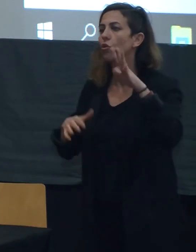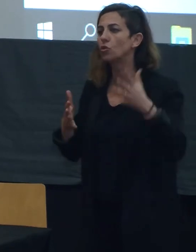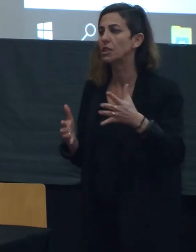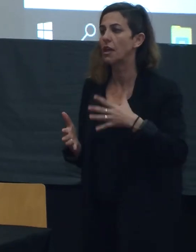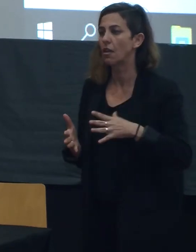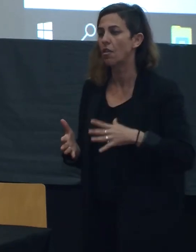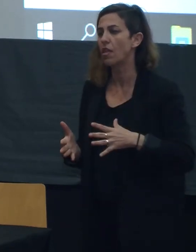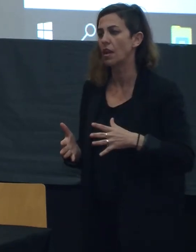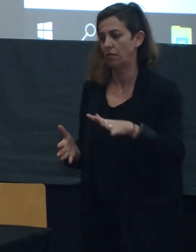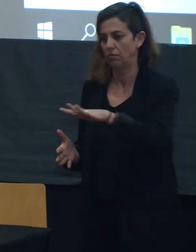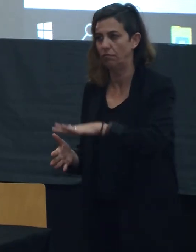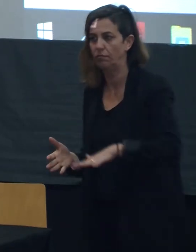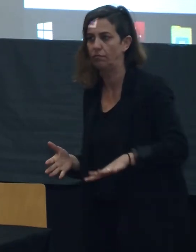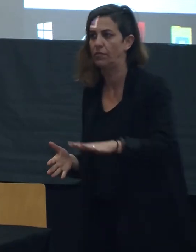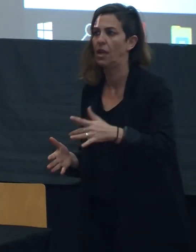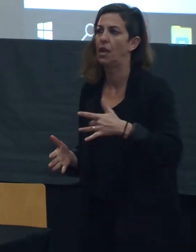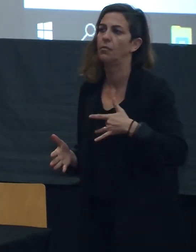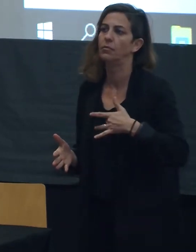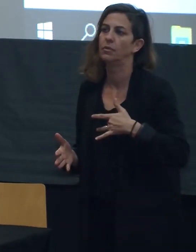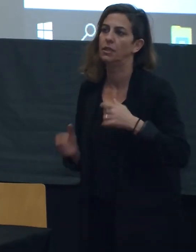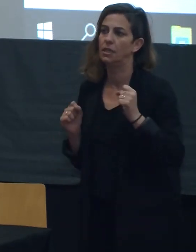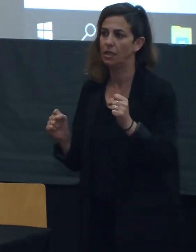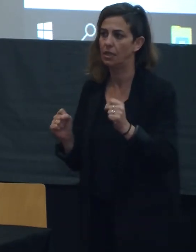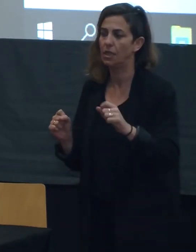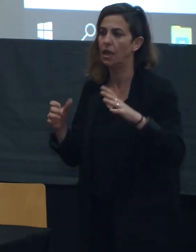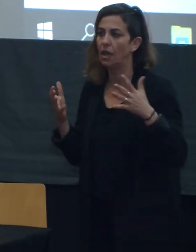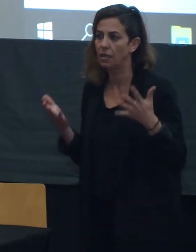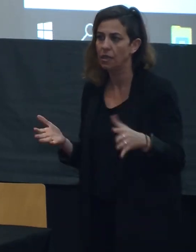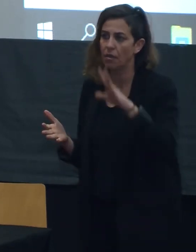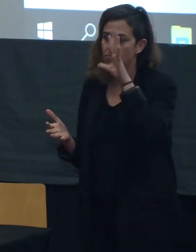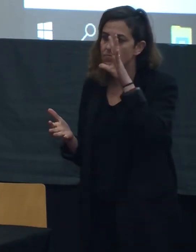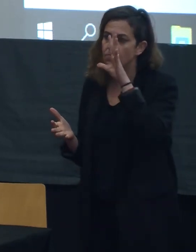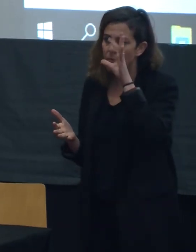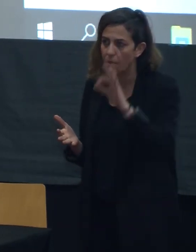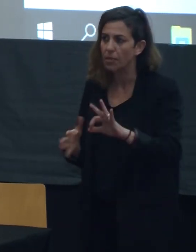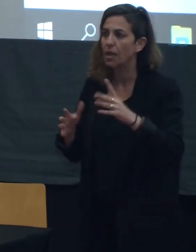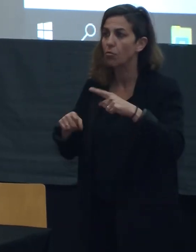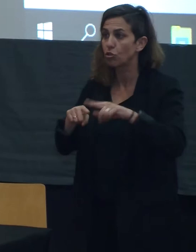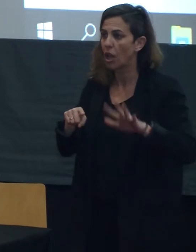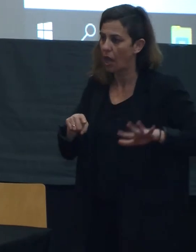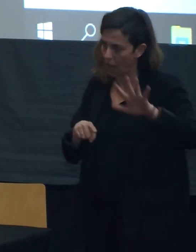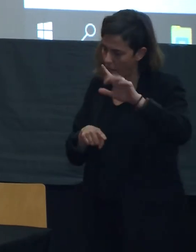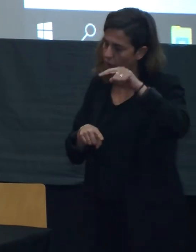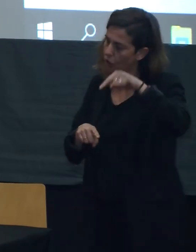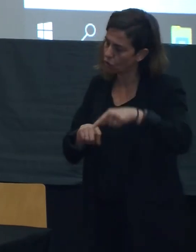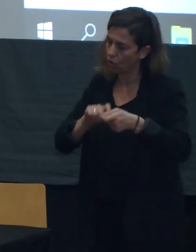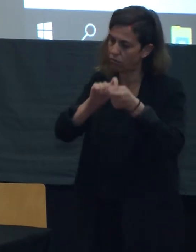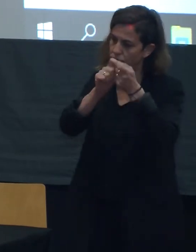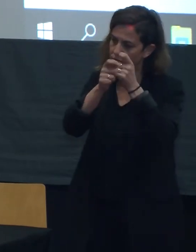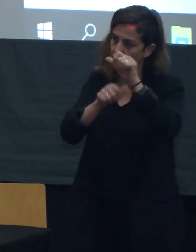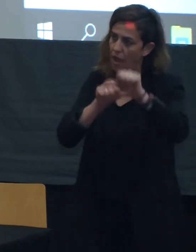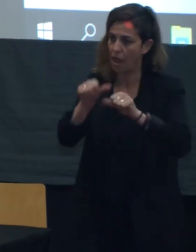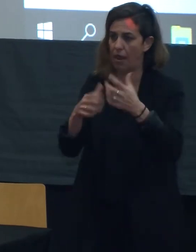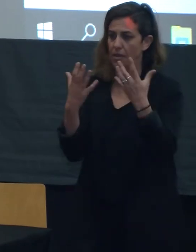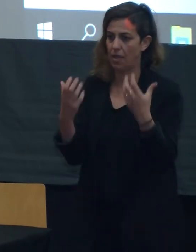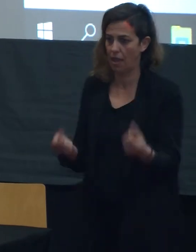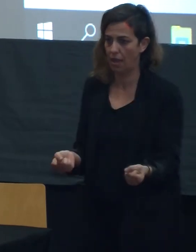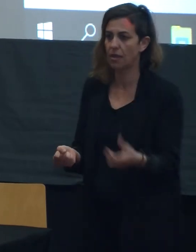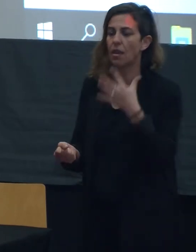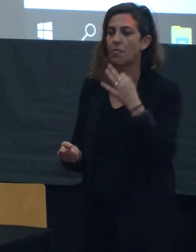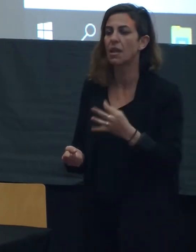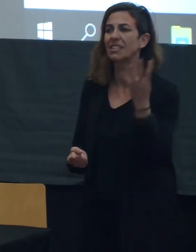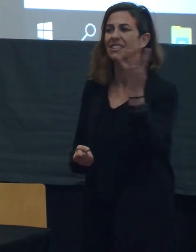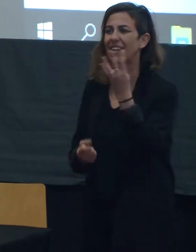χώρο της ψυχικής υγείας πως η γεωγραφία της αναπηρίας στη χώρα μας αλλάζει και έρχεται να συμπεριλάβει για πρώτη φορά με την ψήφιση